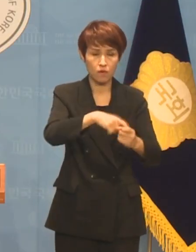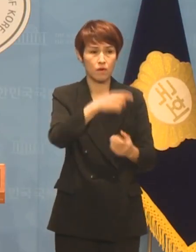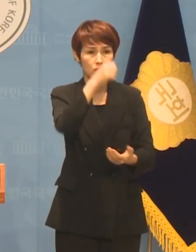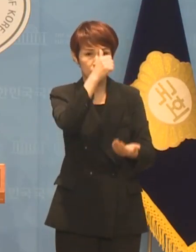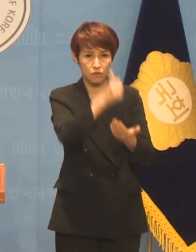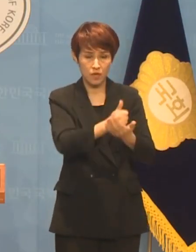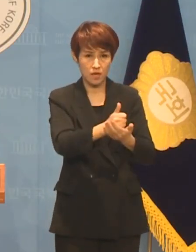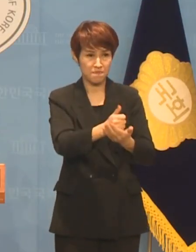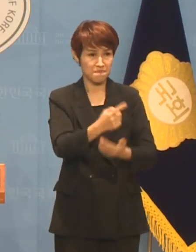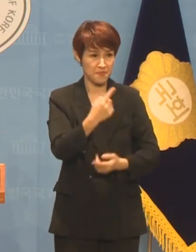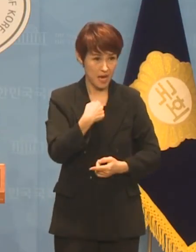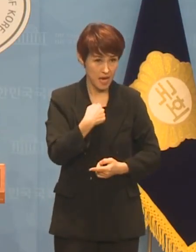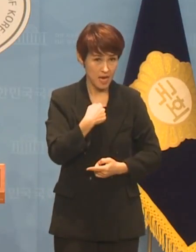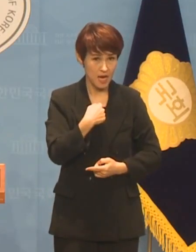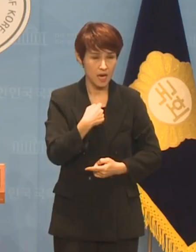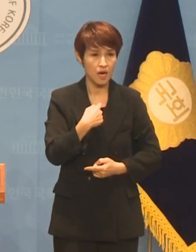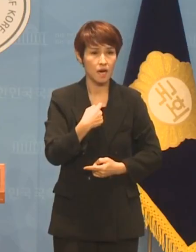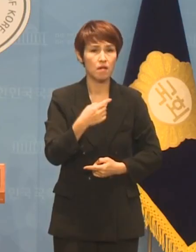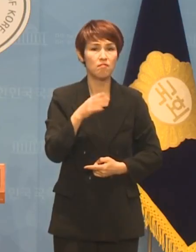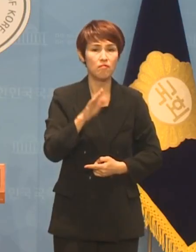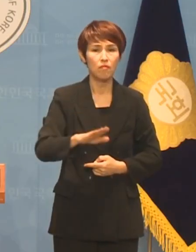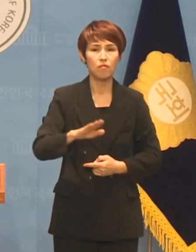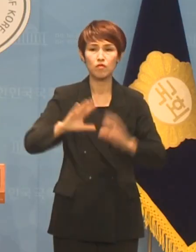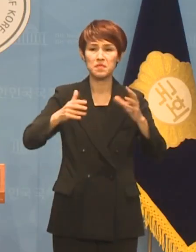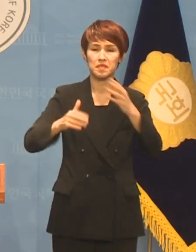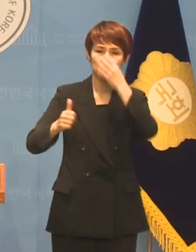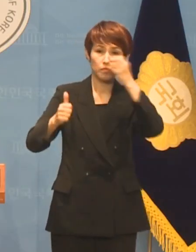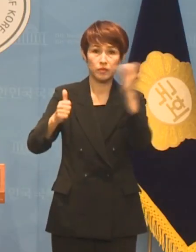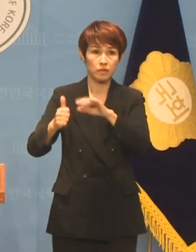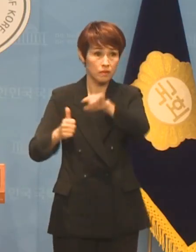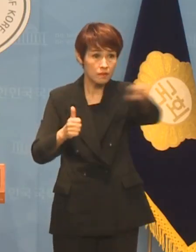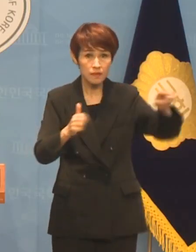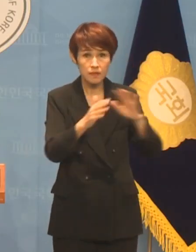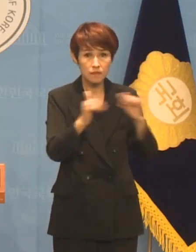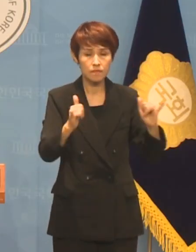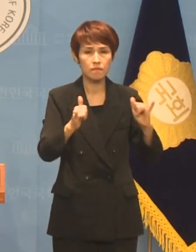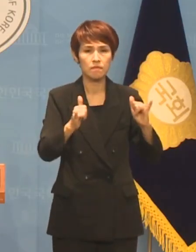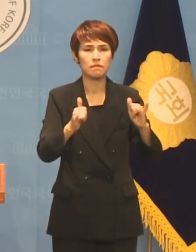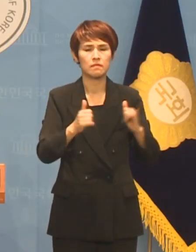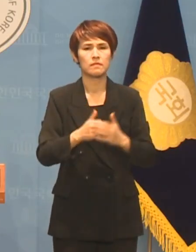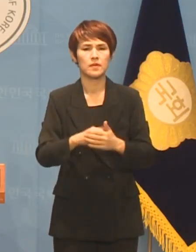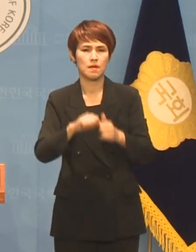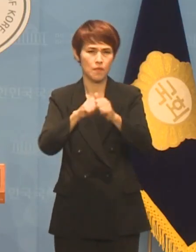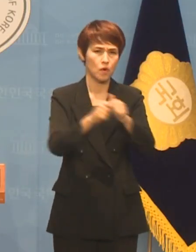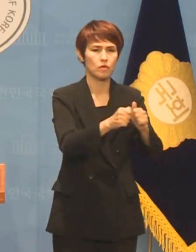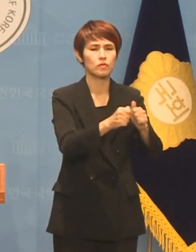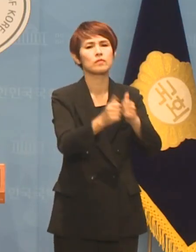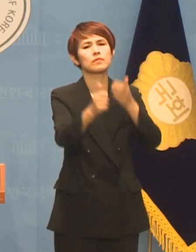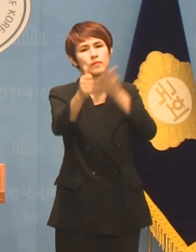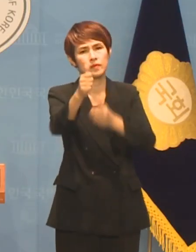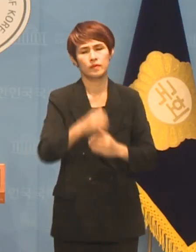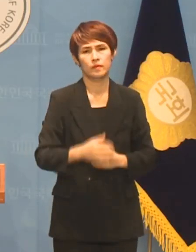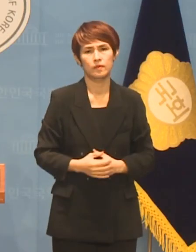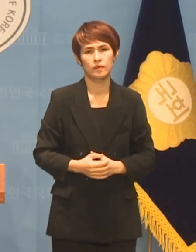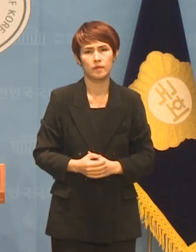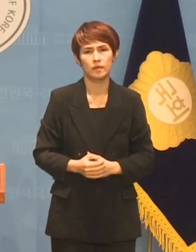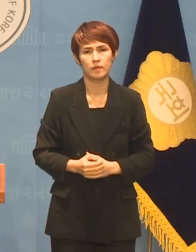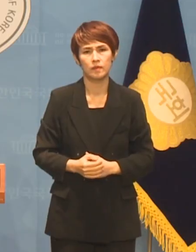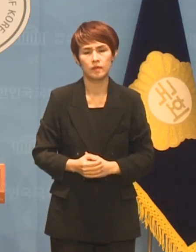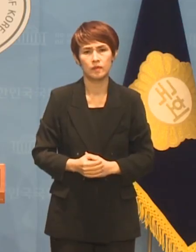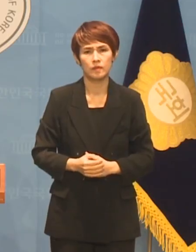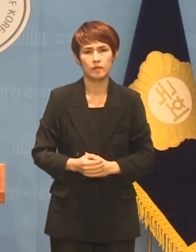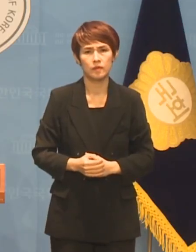짓고도 국민을 기만하는 이들에게 법의 철퇴를 내려주십시오.